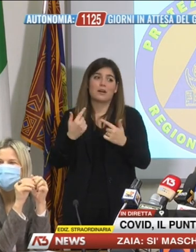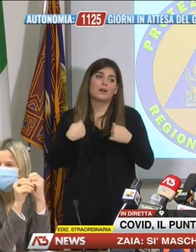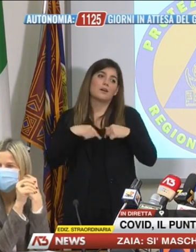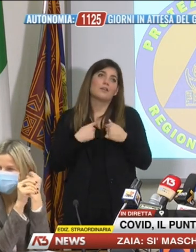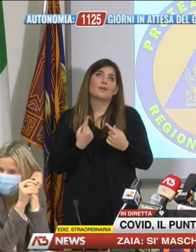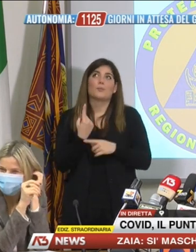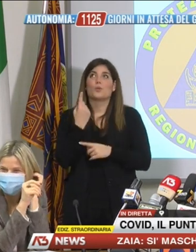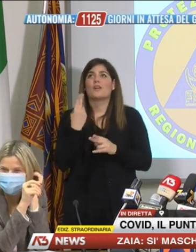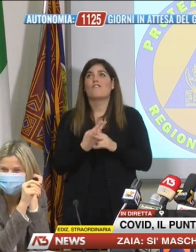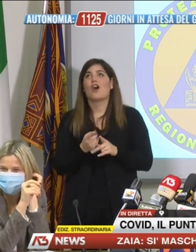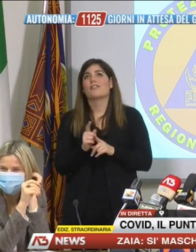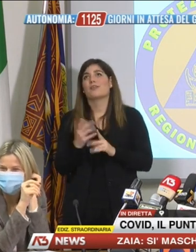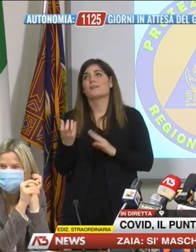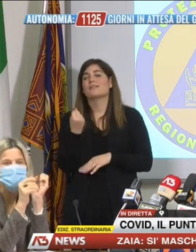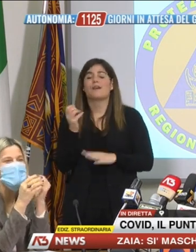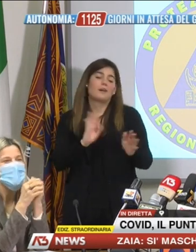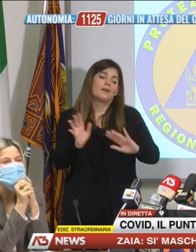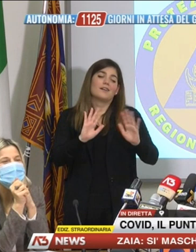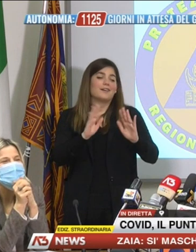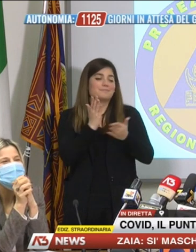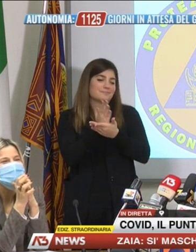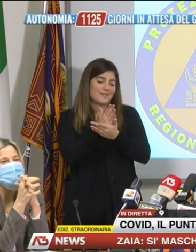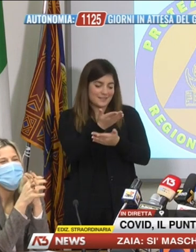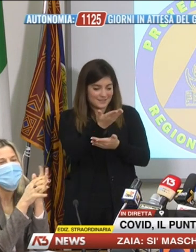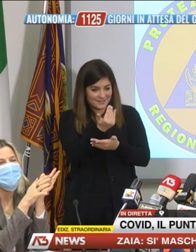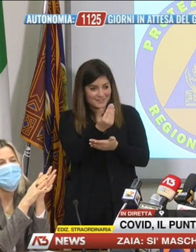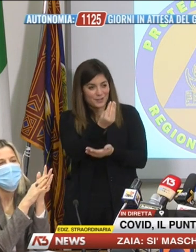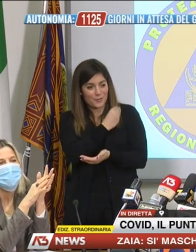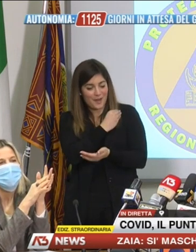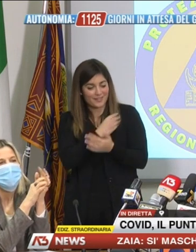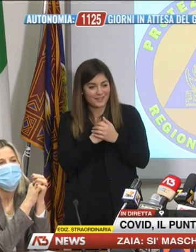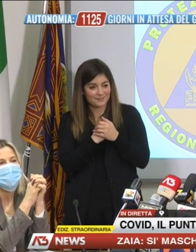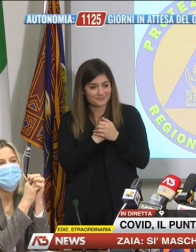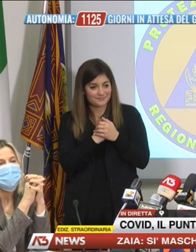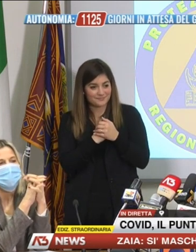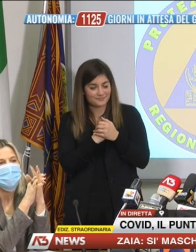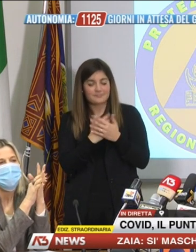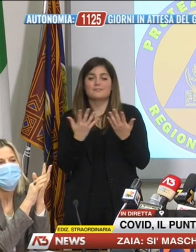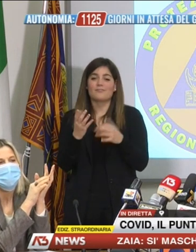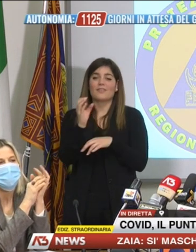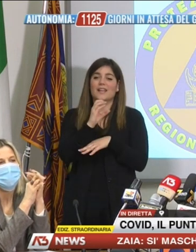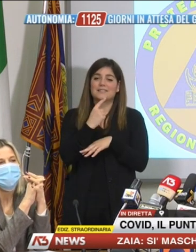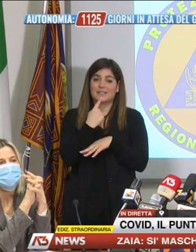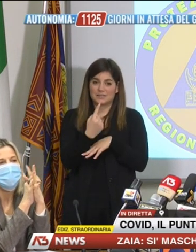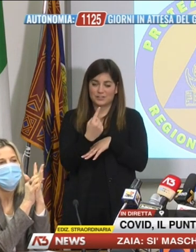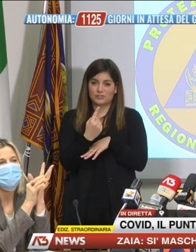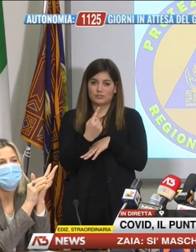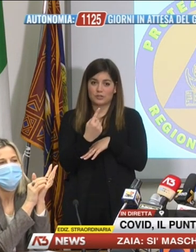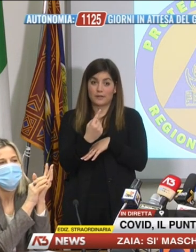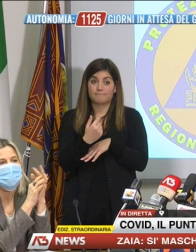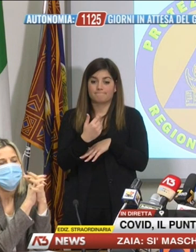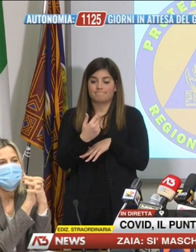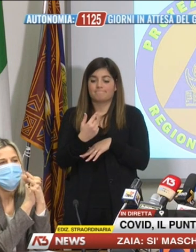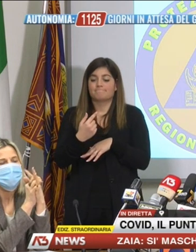no, no, fa la domanda, dai, fa la domanda. Ovviamente dice che lui a gennaio insomma ha seri dubbi nel fare il vaccino.